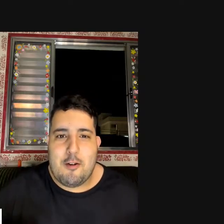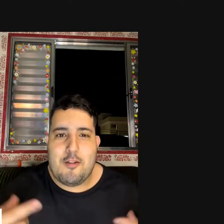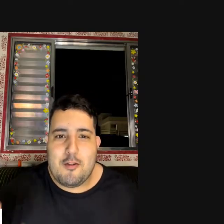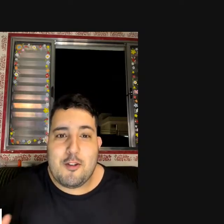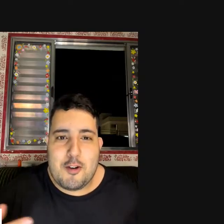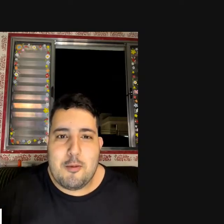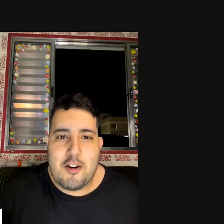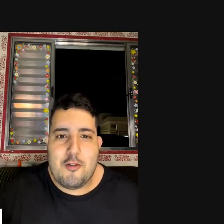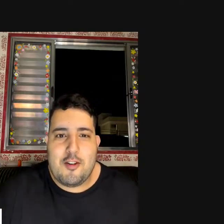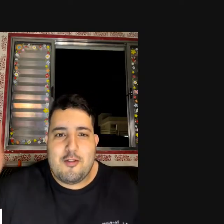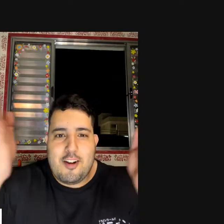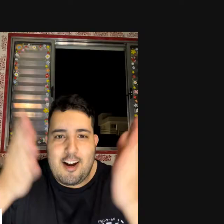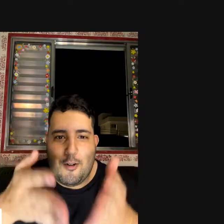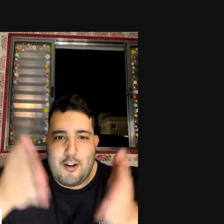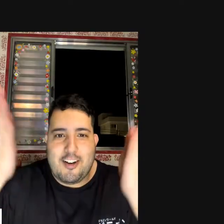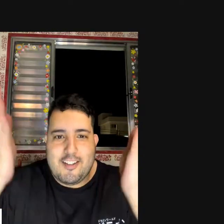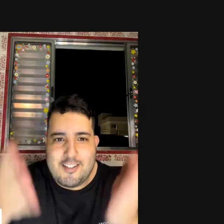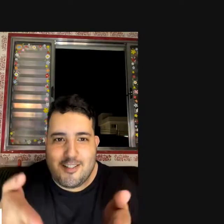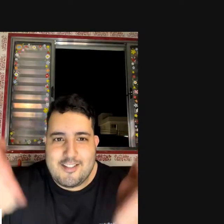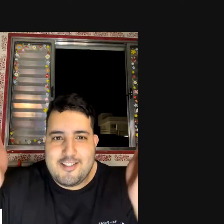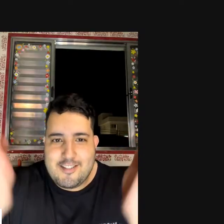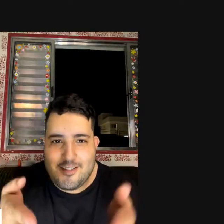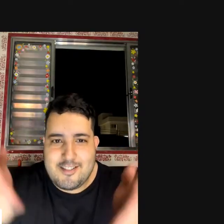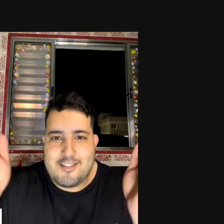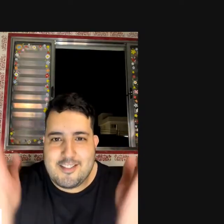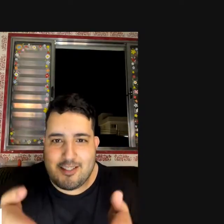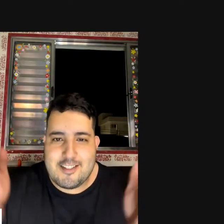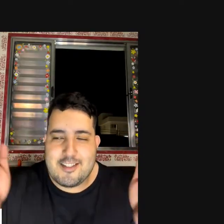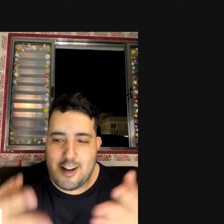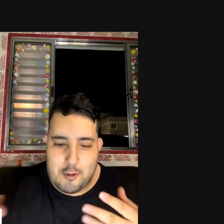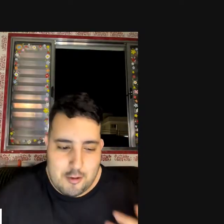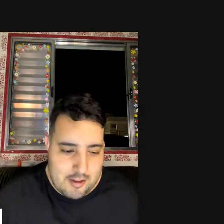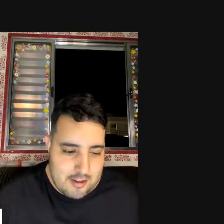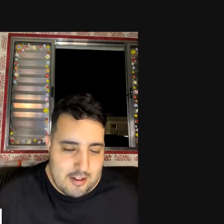estamos ao vivo, não sei como que é ao vivo, agora.